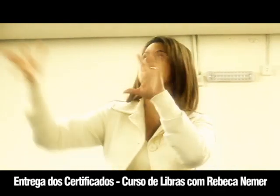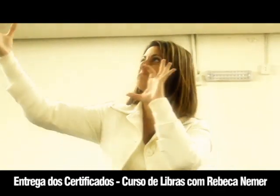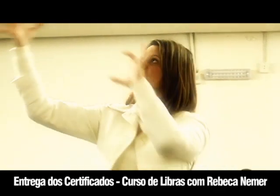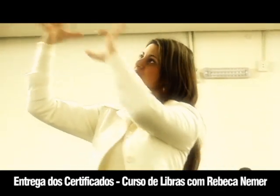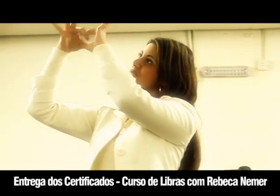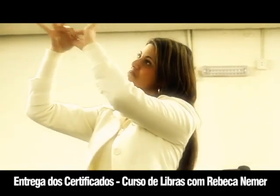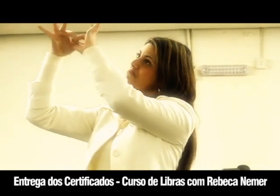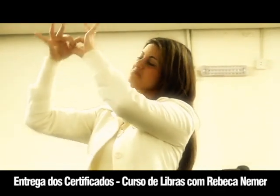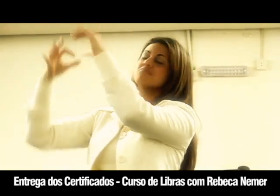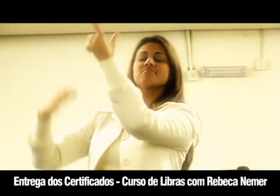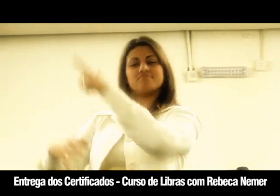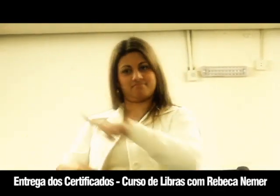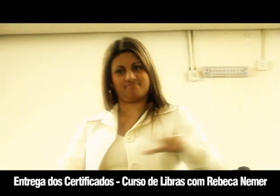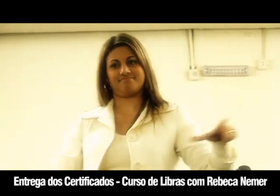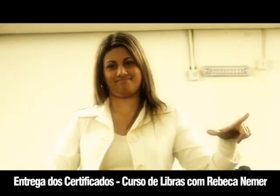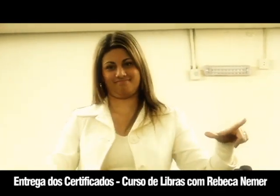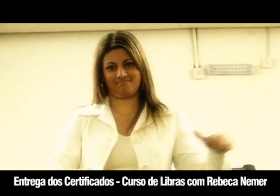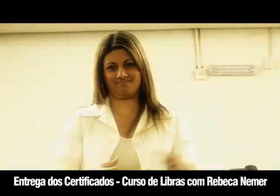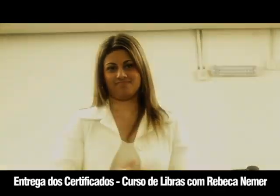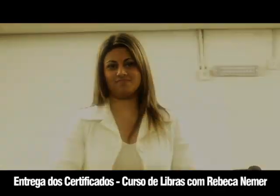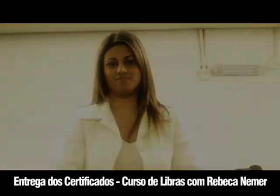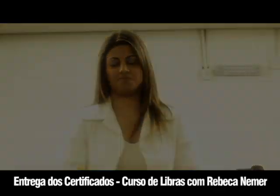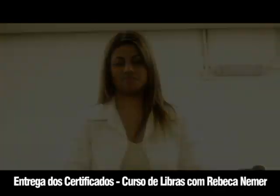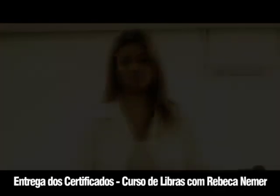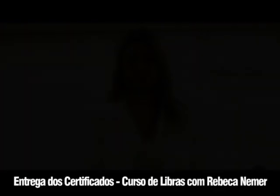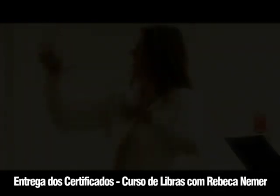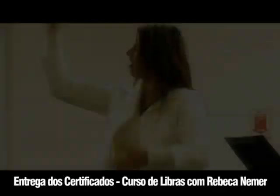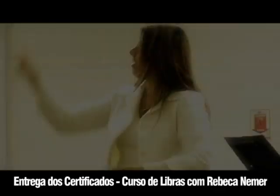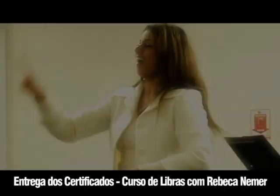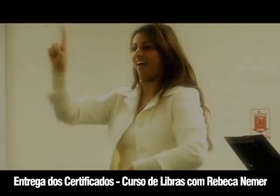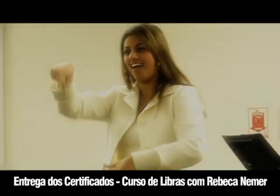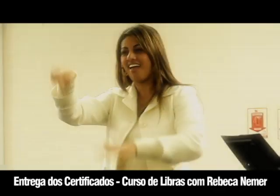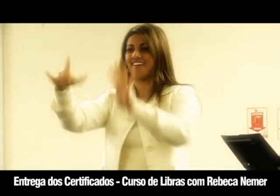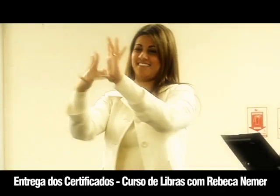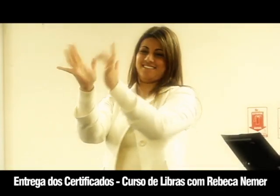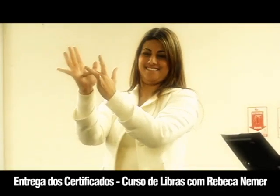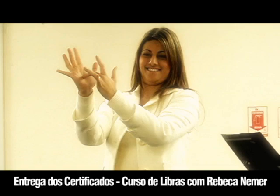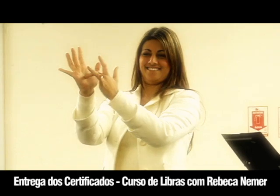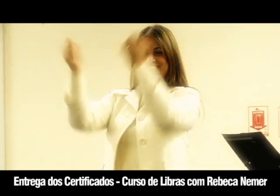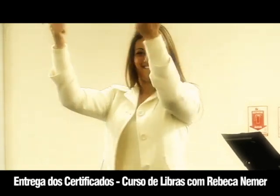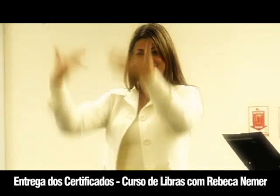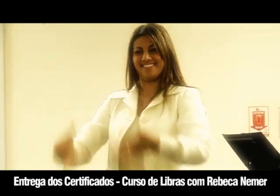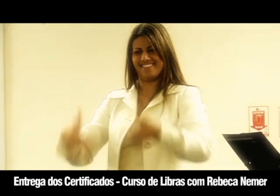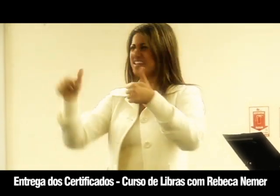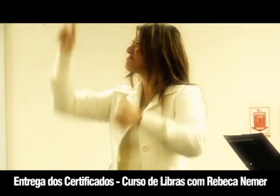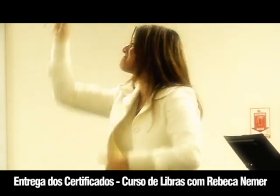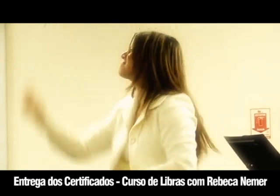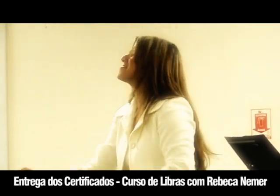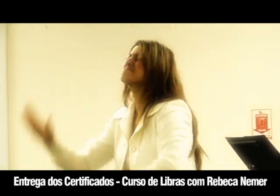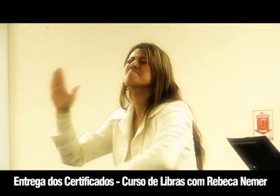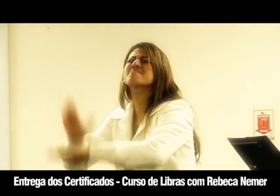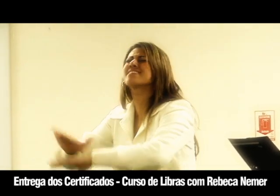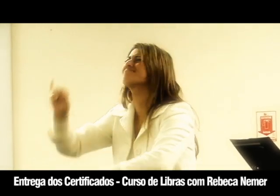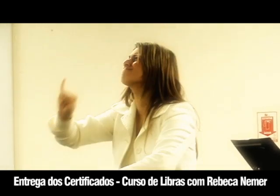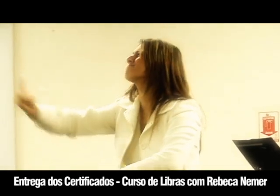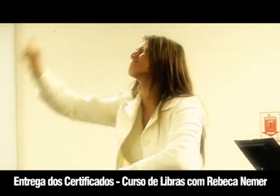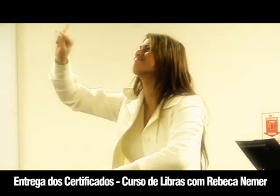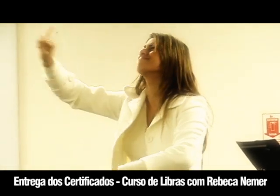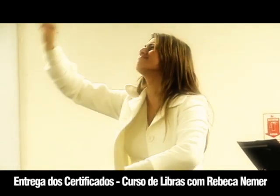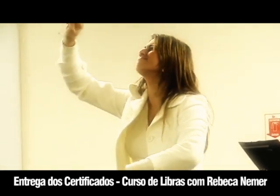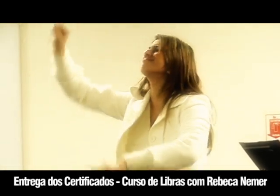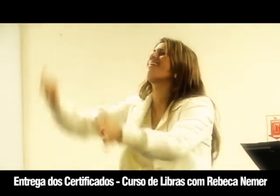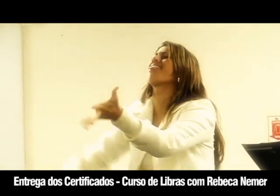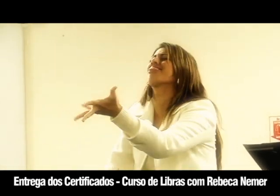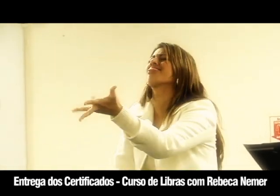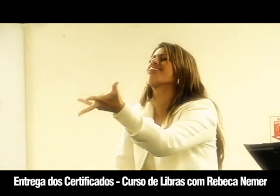outra possibilidade na língua grega, né? Apenas supera, ninguém chega nem perto de Jesus.